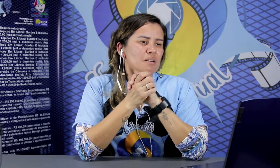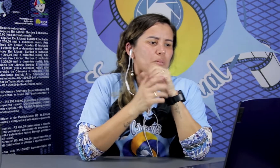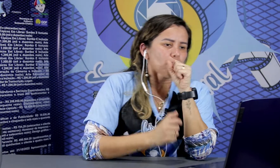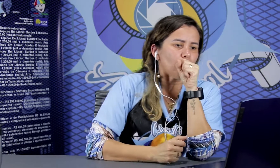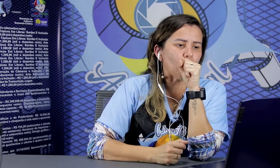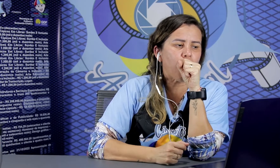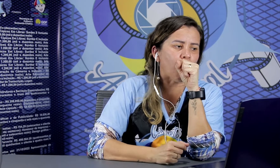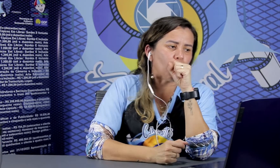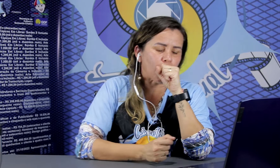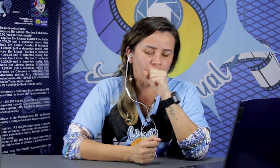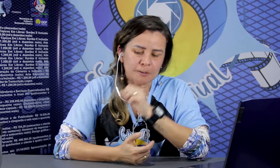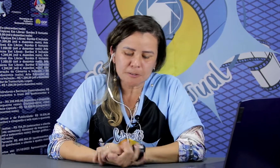Bom,